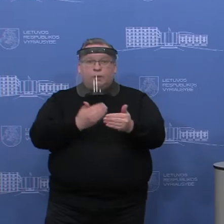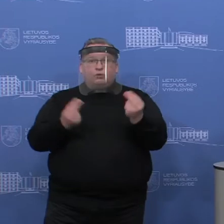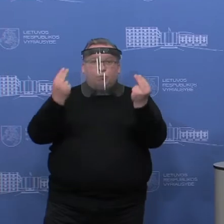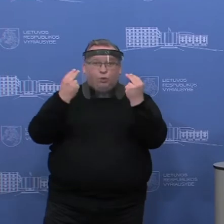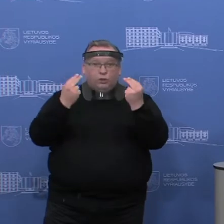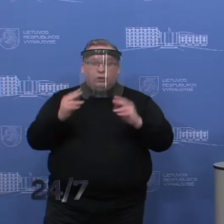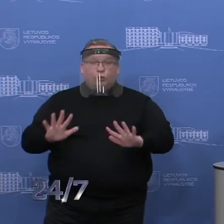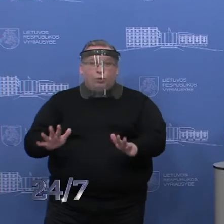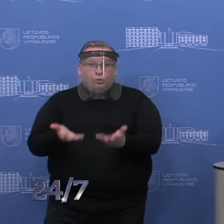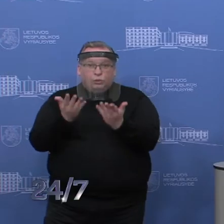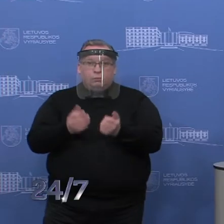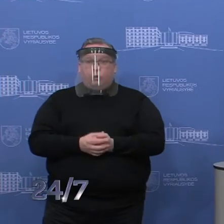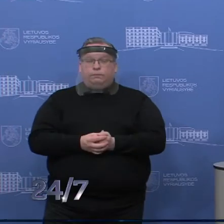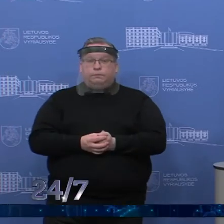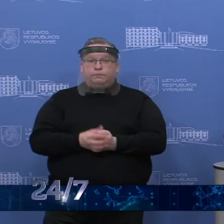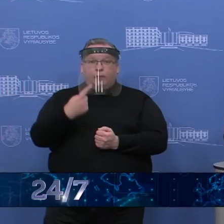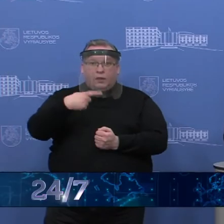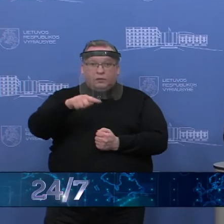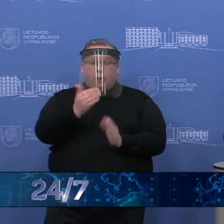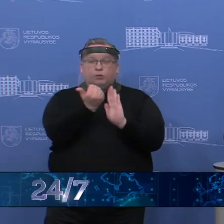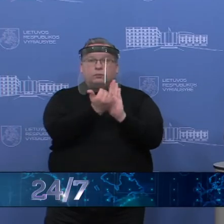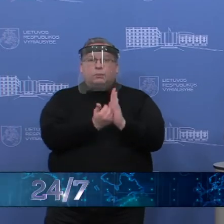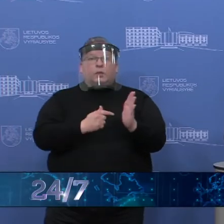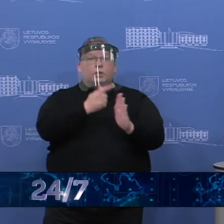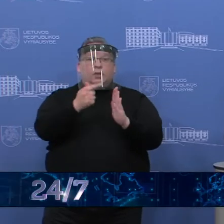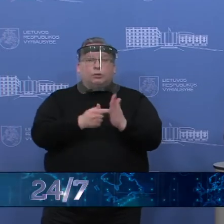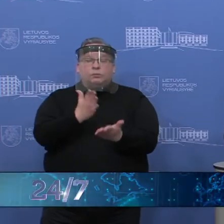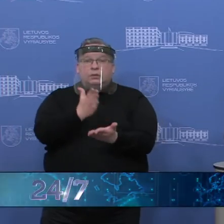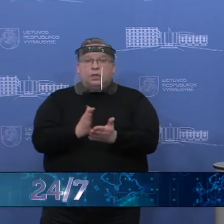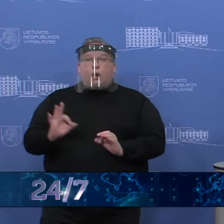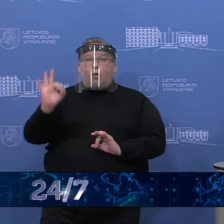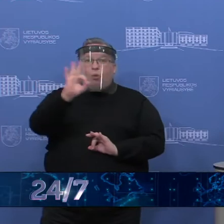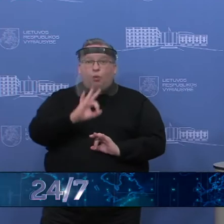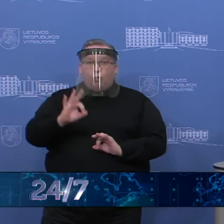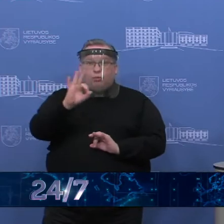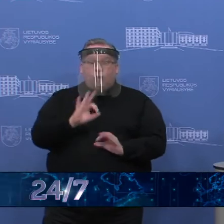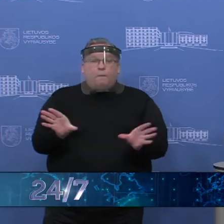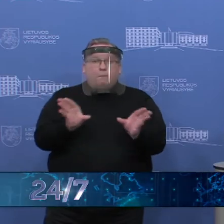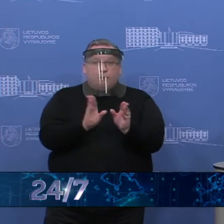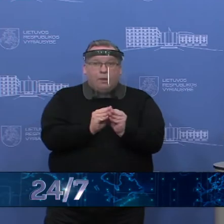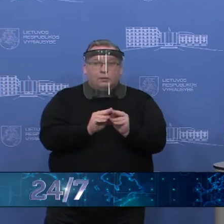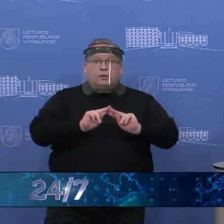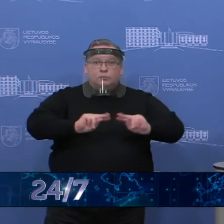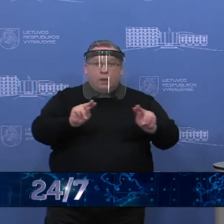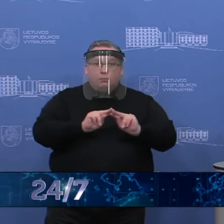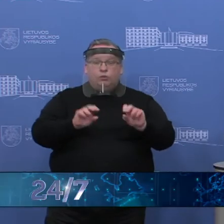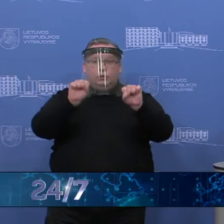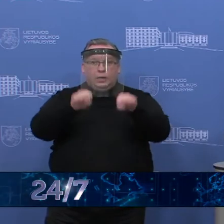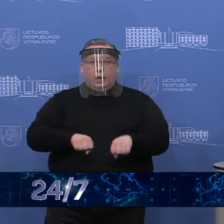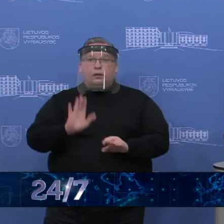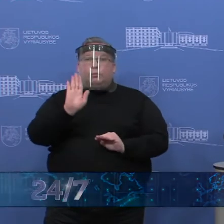ugdymo, tai artimiausias darbotvarkės klausimas yra būtent bendras ugdymas, ir tai galėtų